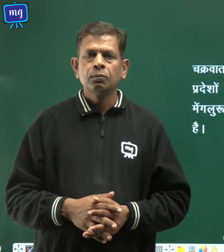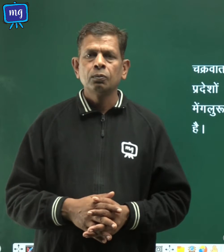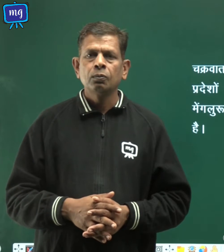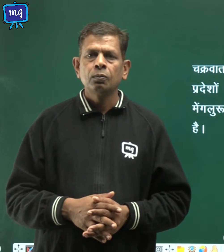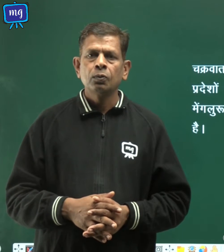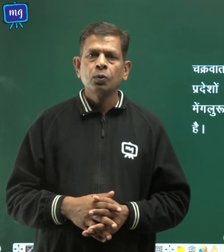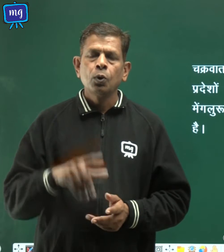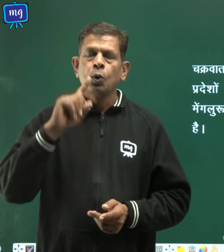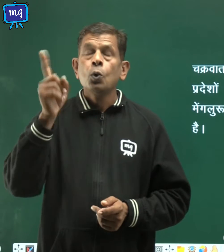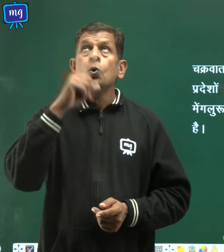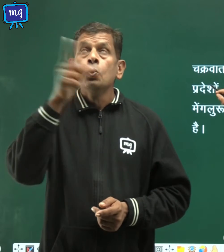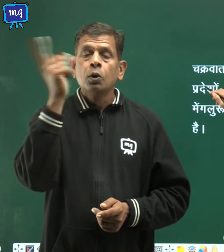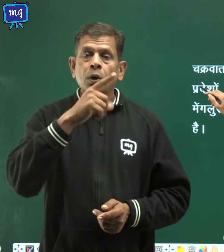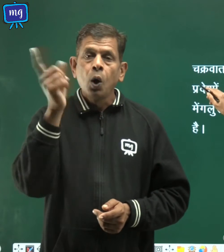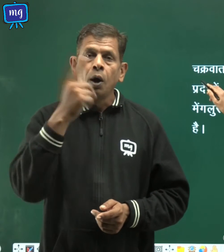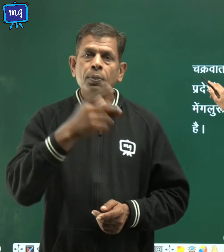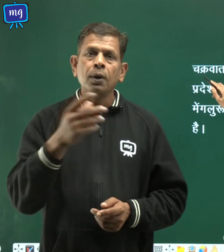चक्रवात आने की संभावना